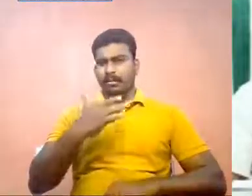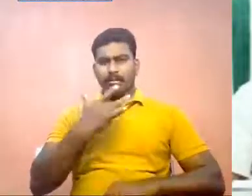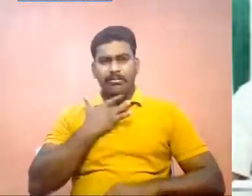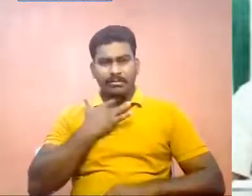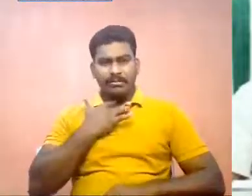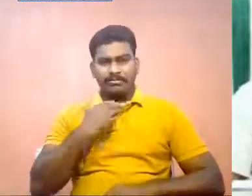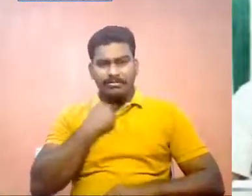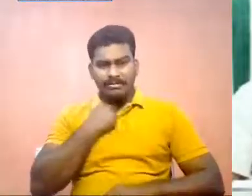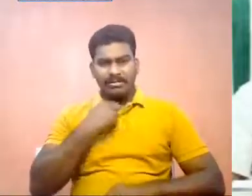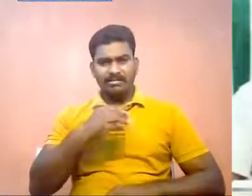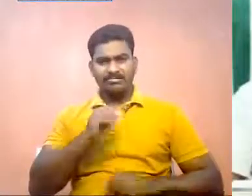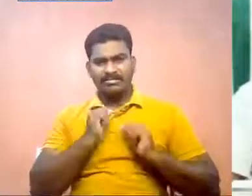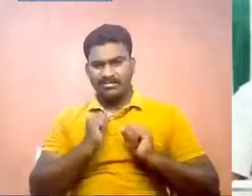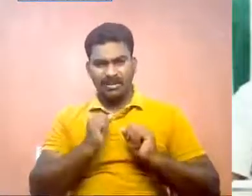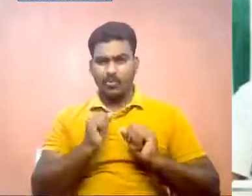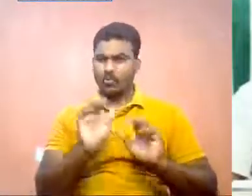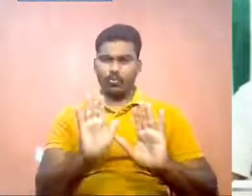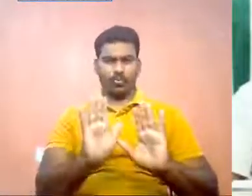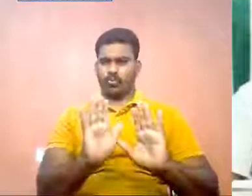നമ്മുടെ പൊതുസമൂഹത്തിൻ്റെ